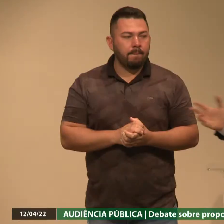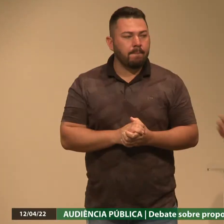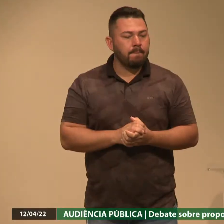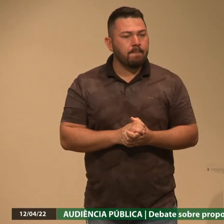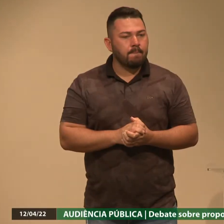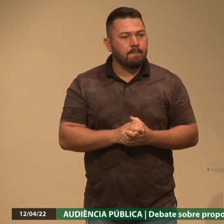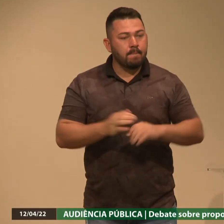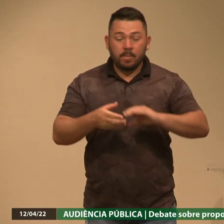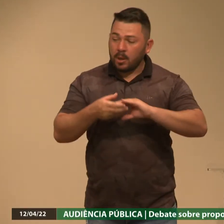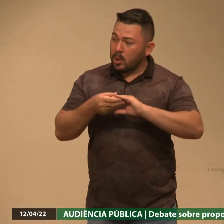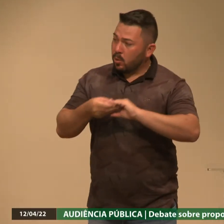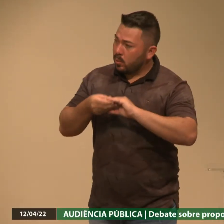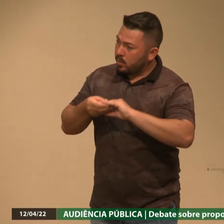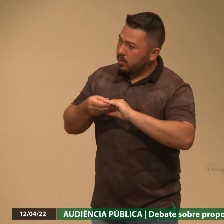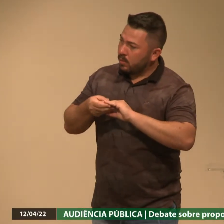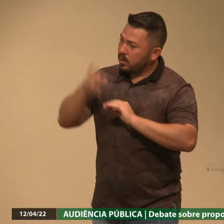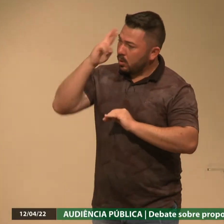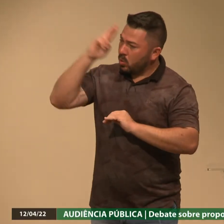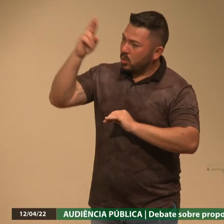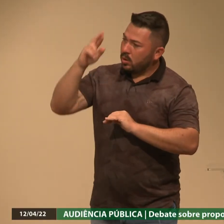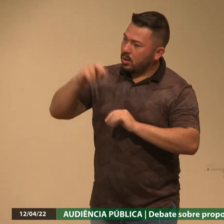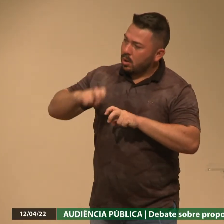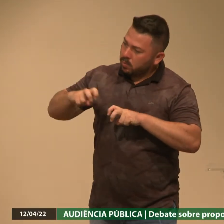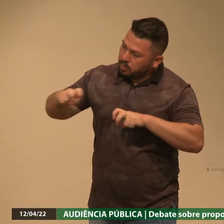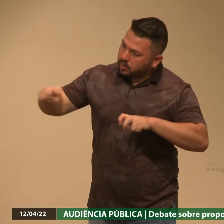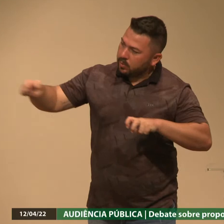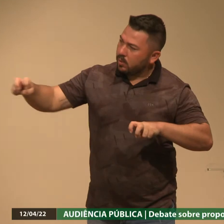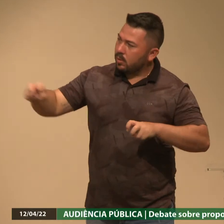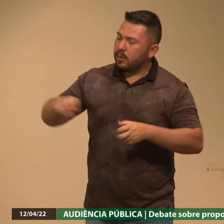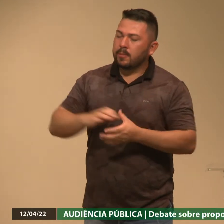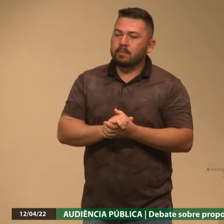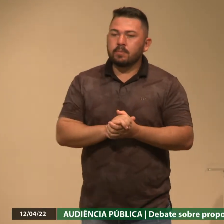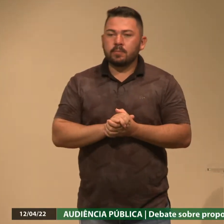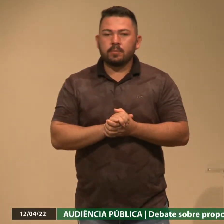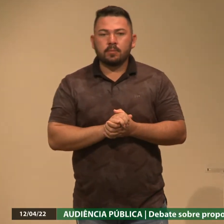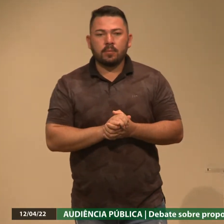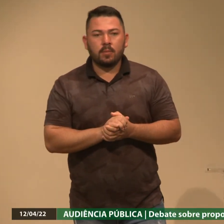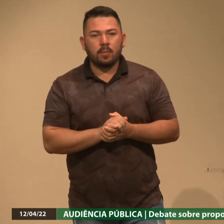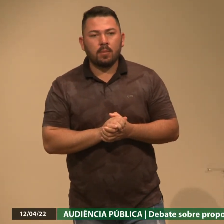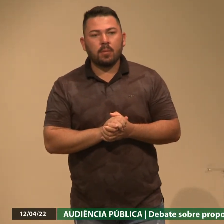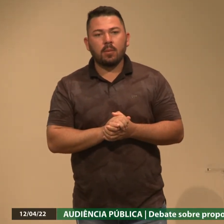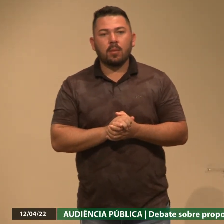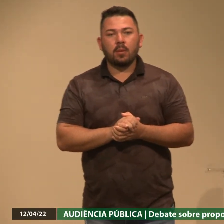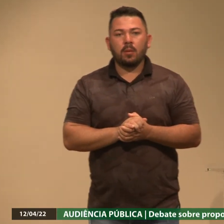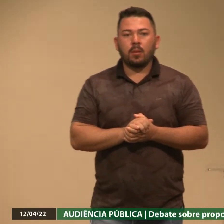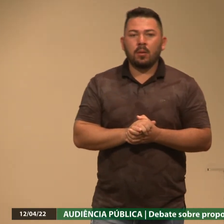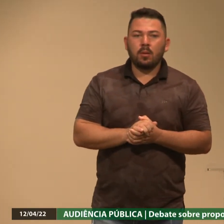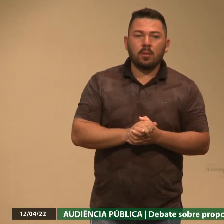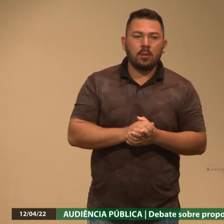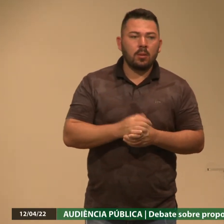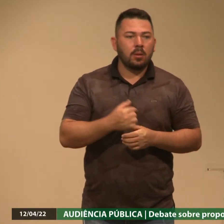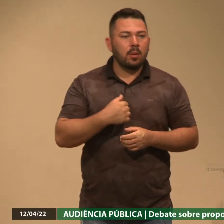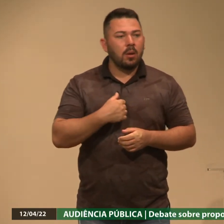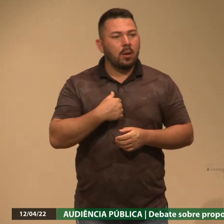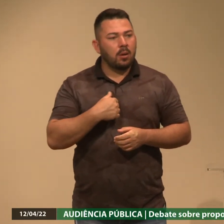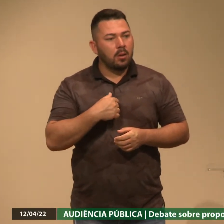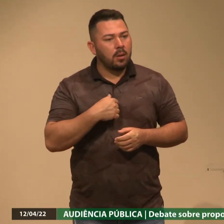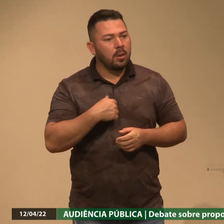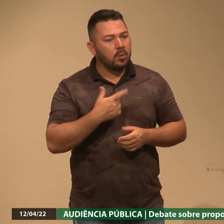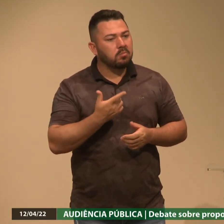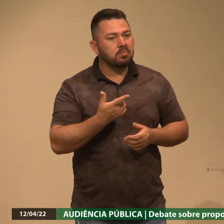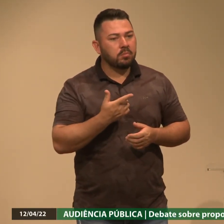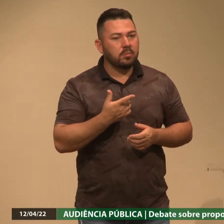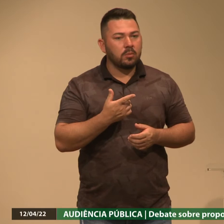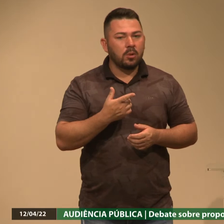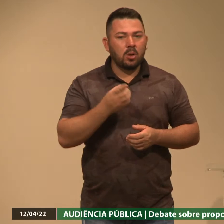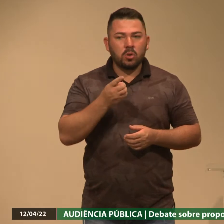o sal da as demais autoridades que fazem parte da mesa e eu sou Delegado de